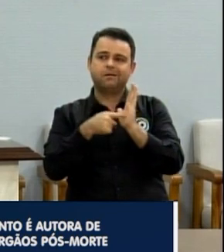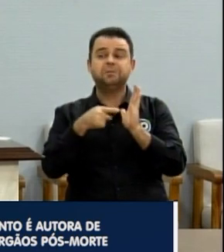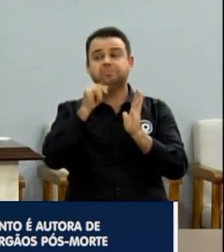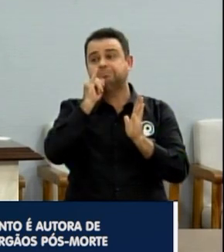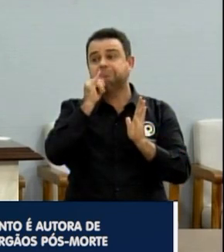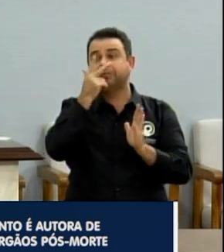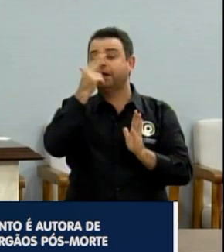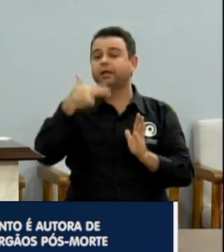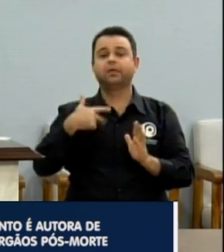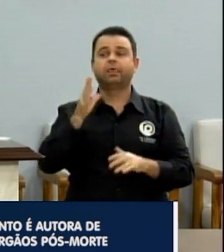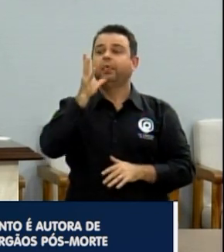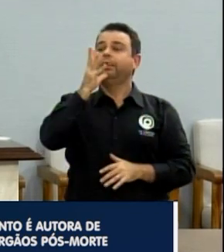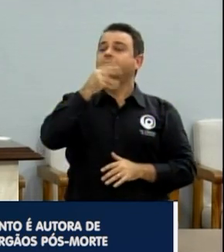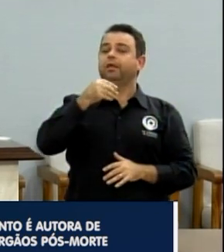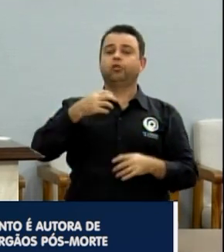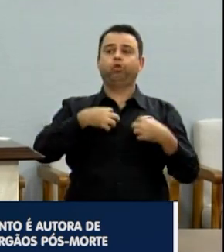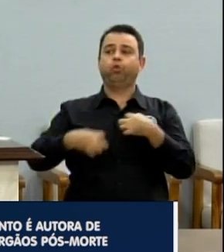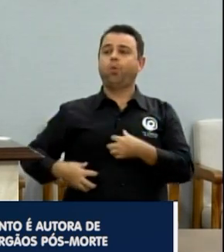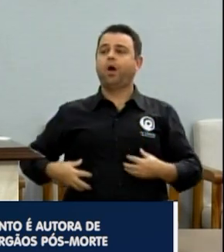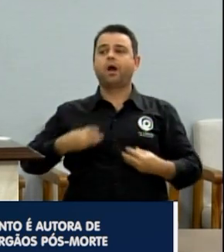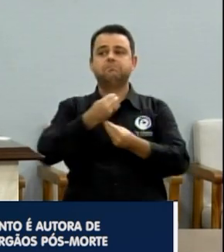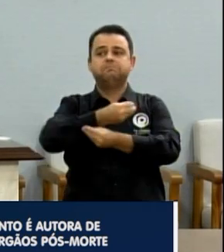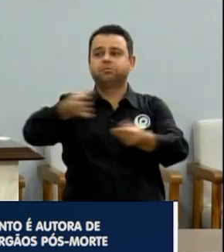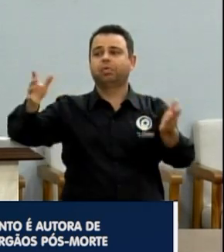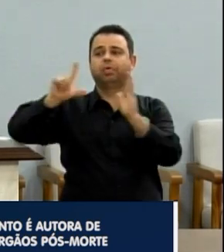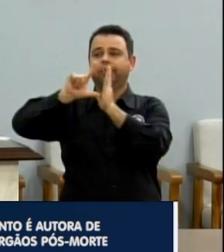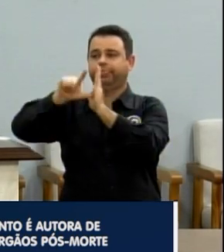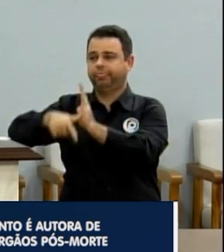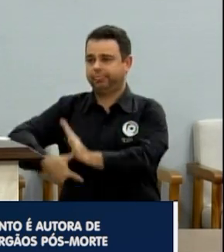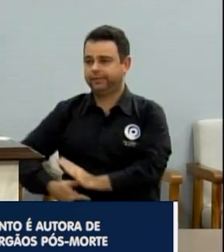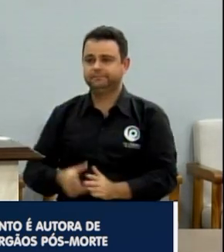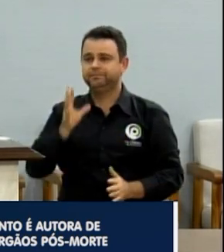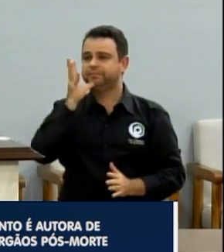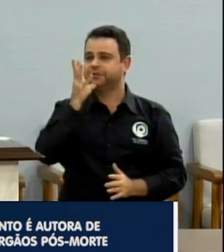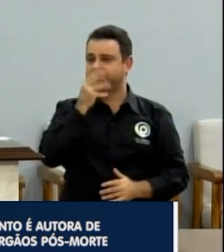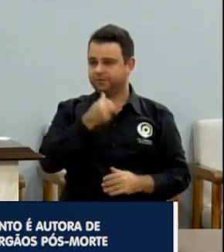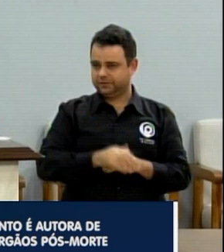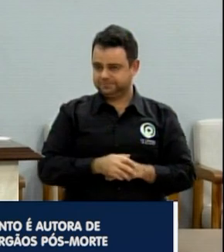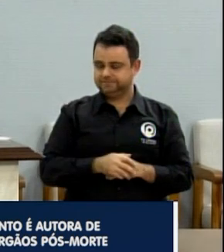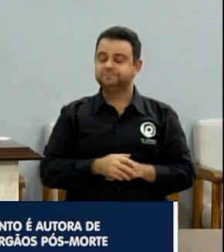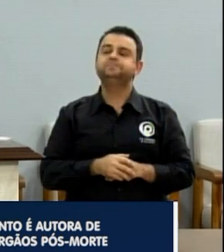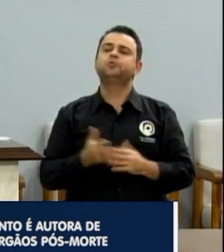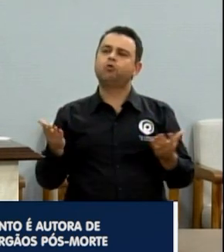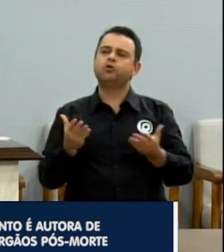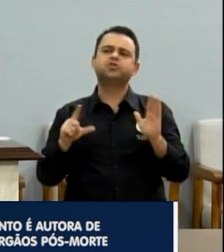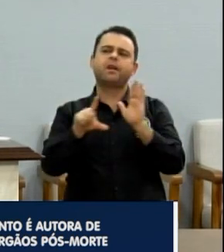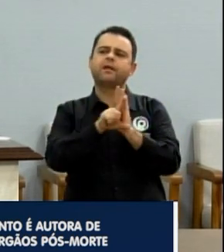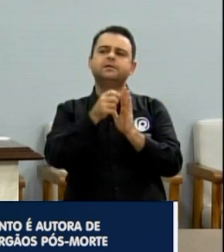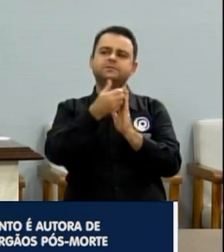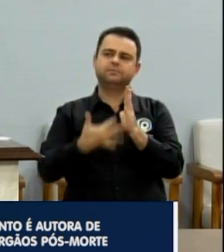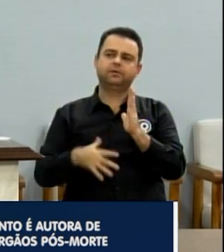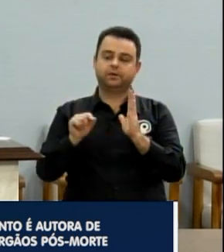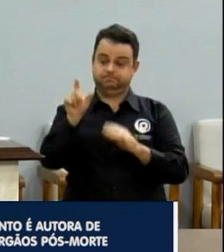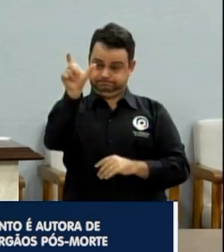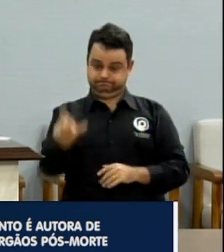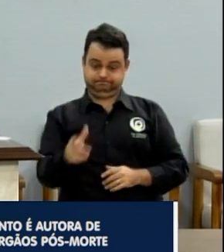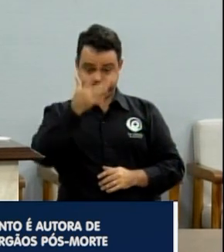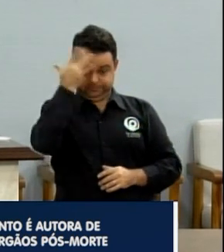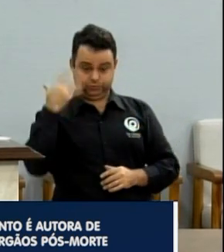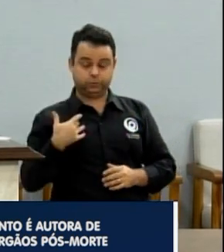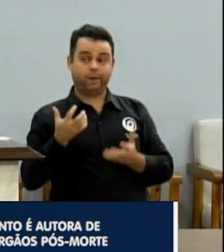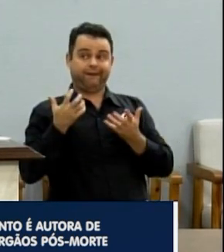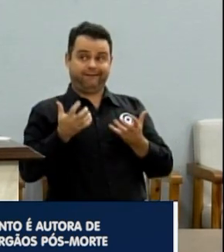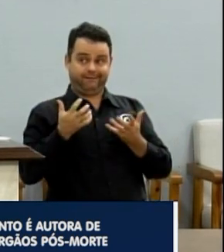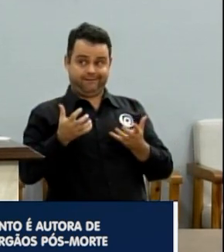retrocesso. A atual lei de transplantes, ela cria esse embate entre a vontade do doador e a vontade de seus familiares